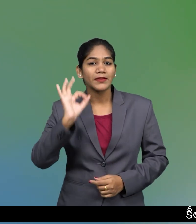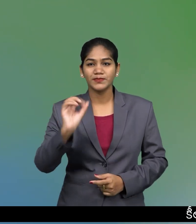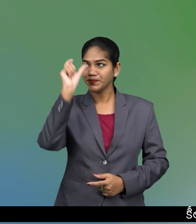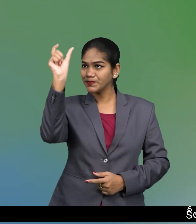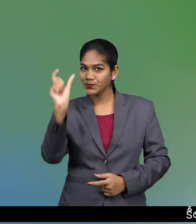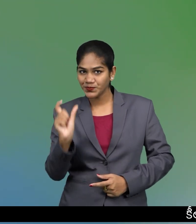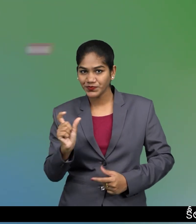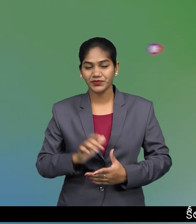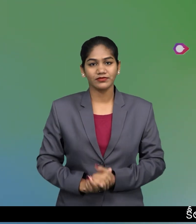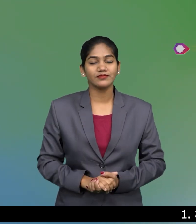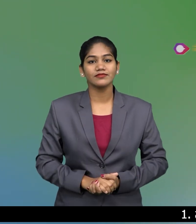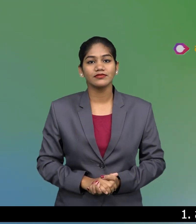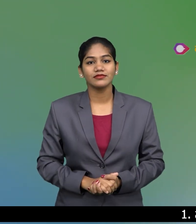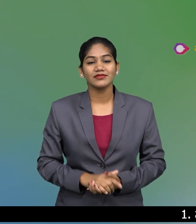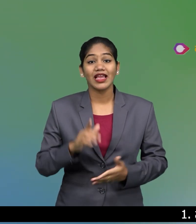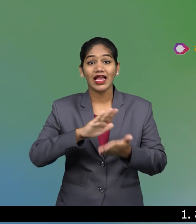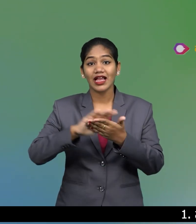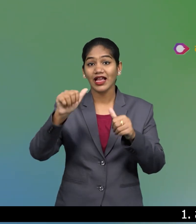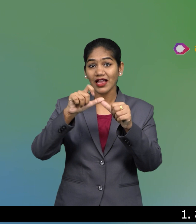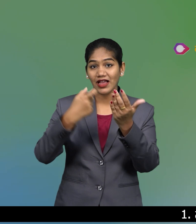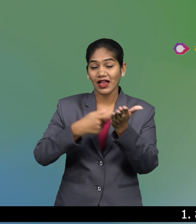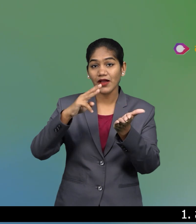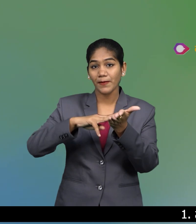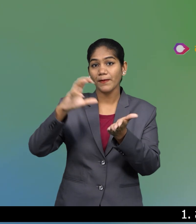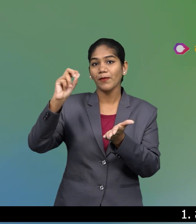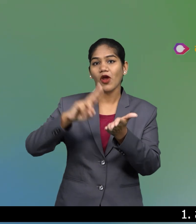కీలక పదాలు. 1. సామరస్యం,